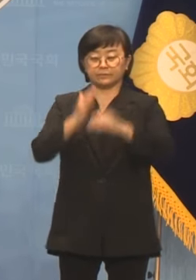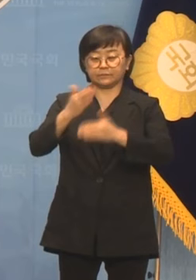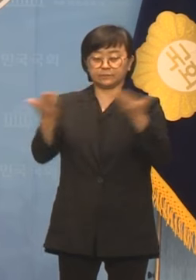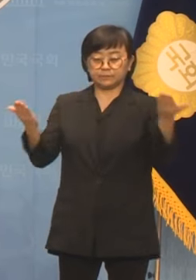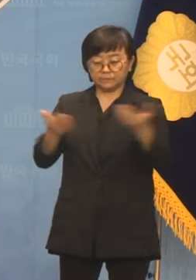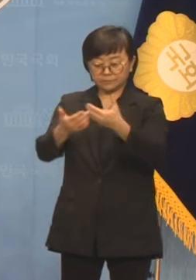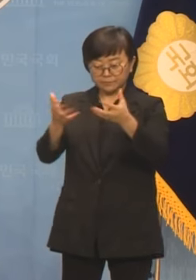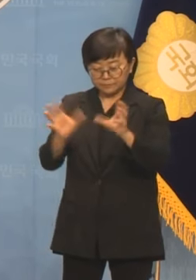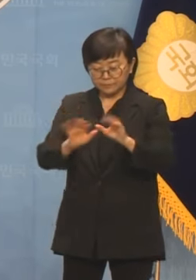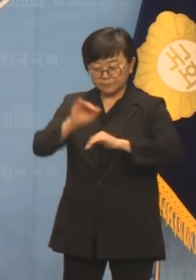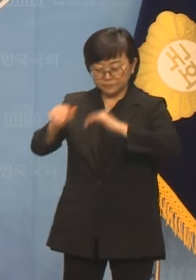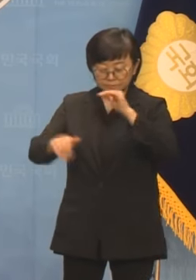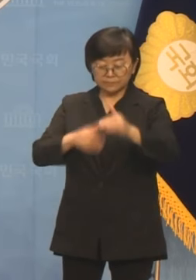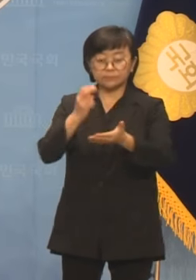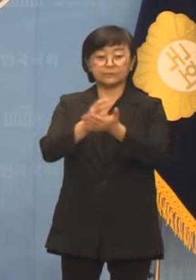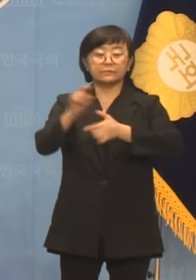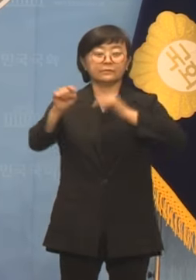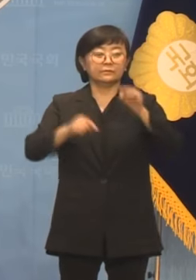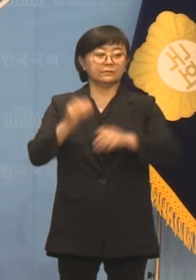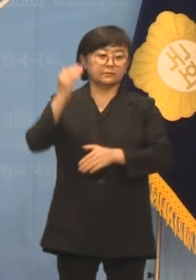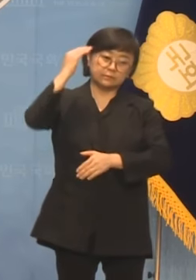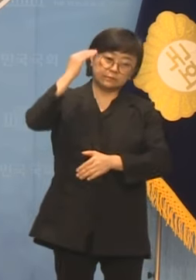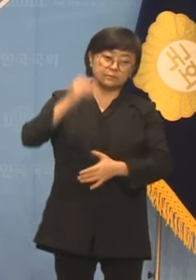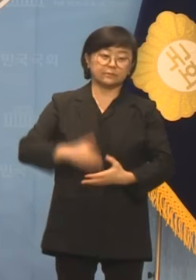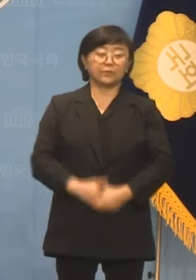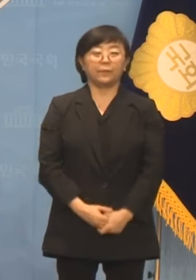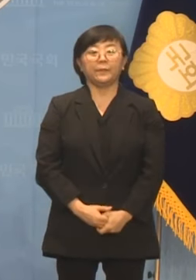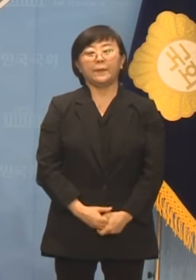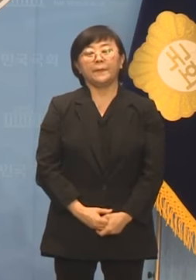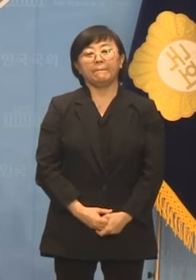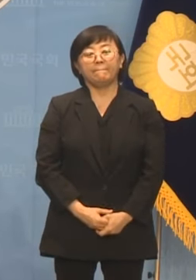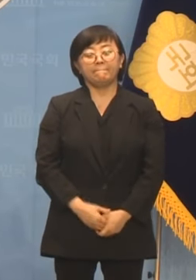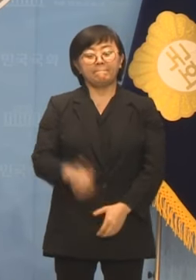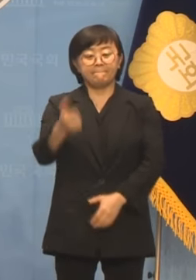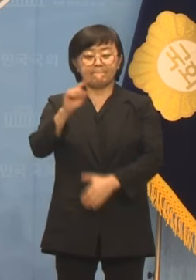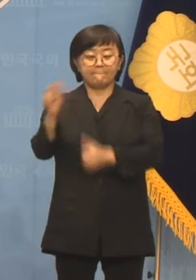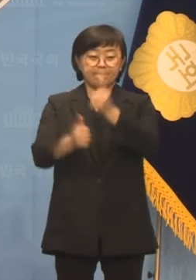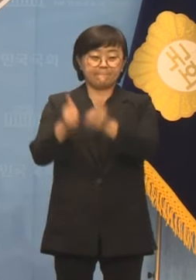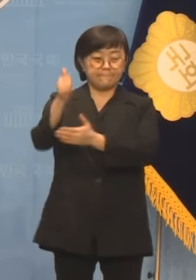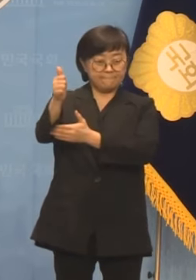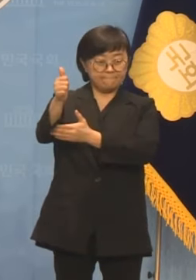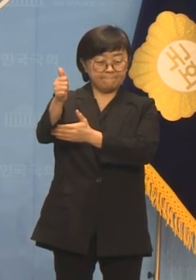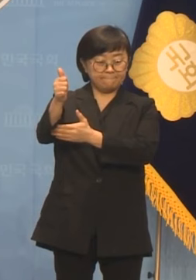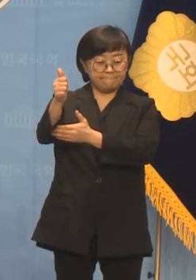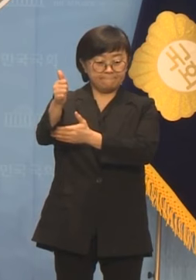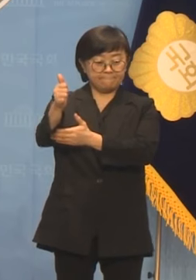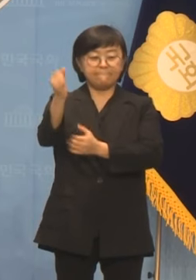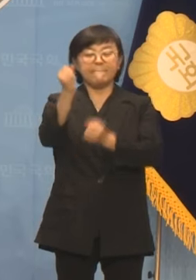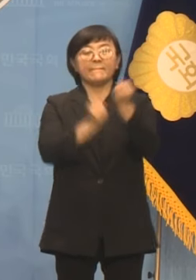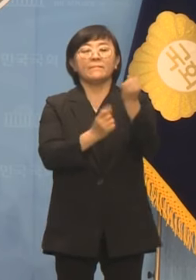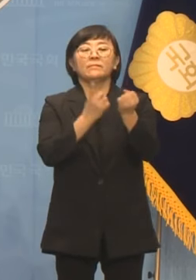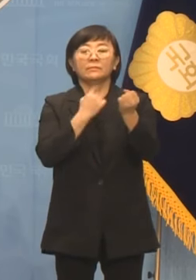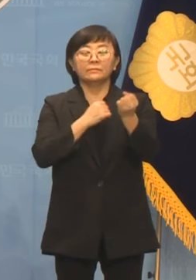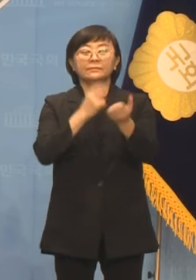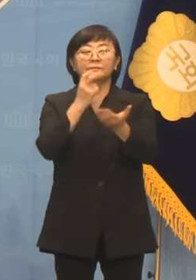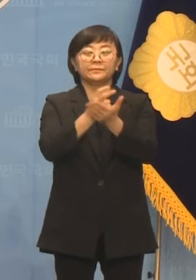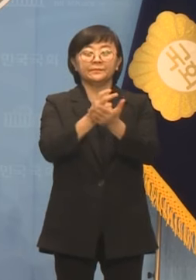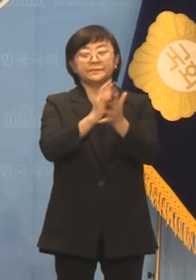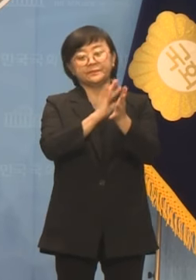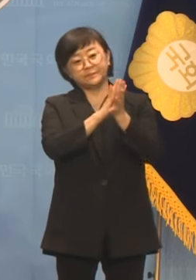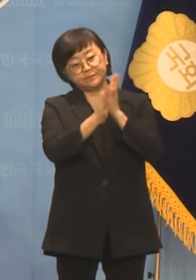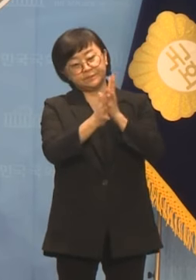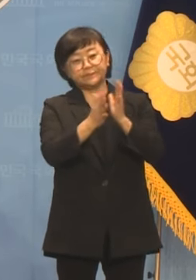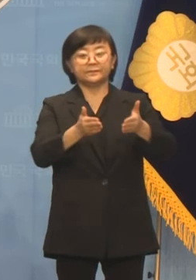개입이자 법치주의의 훼손입니다. 한동훈 비대위원장이 그토록 강조해왔던 법질서